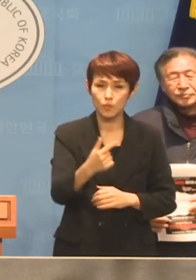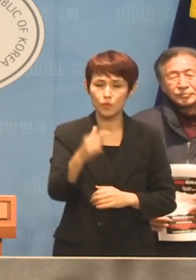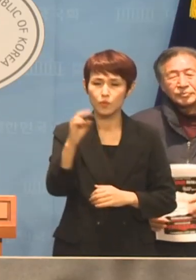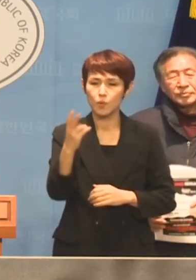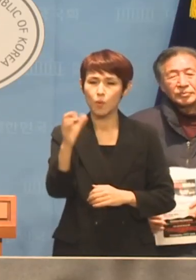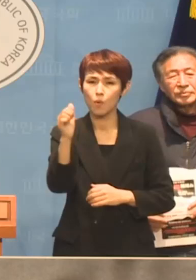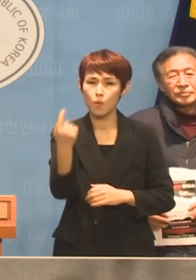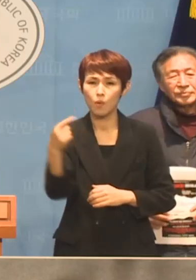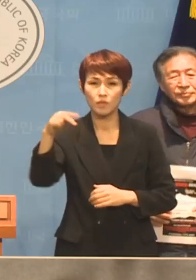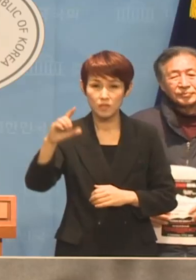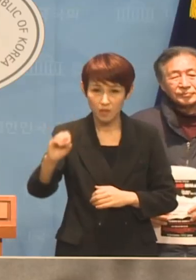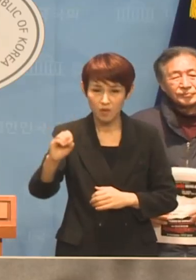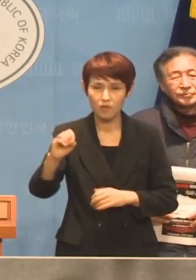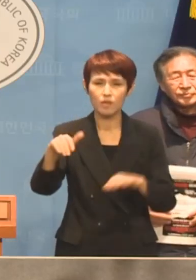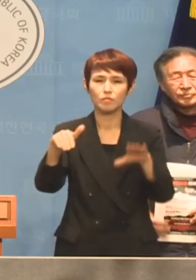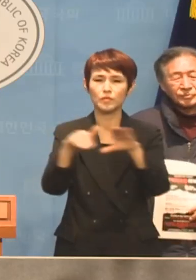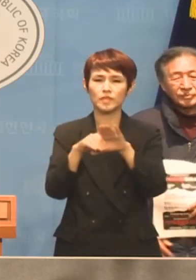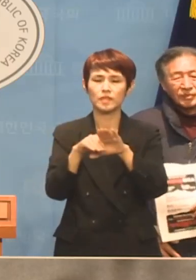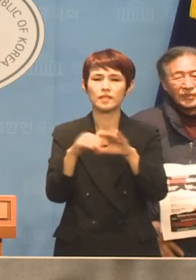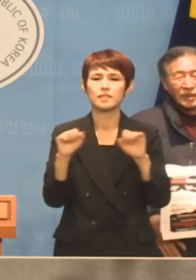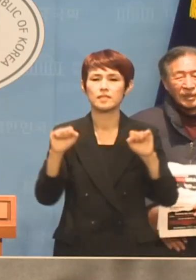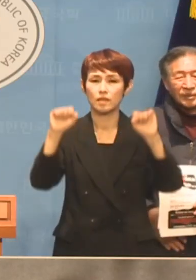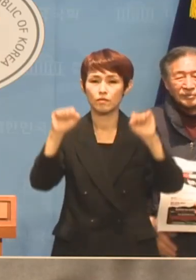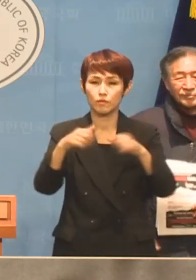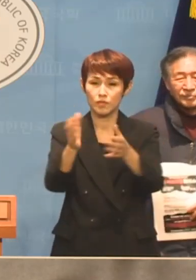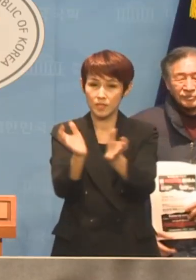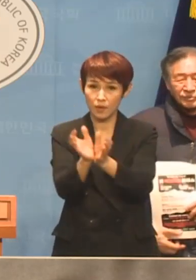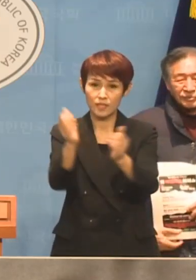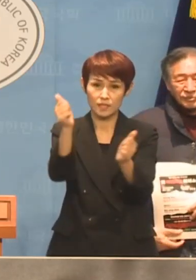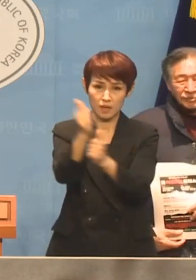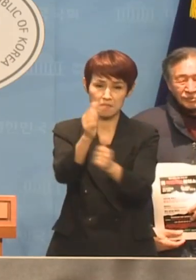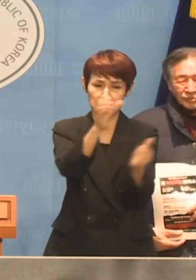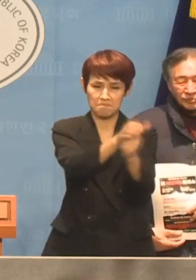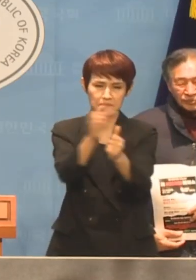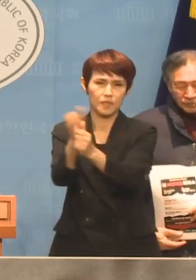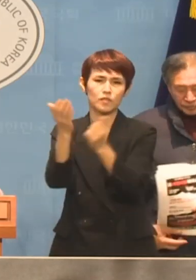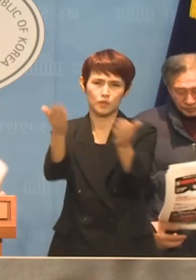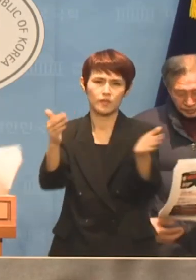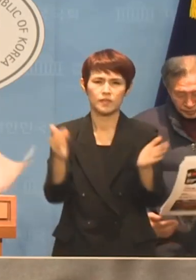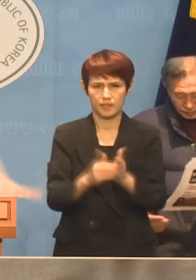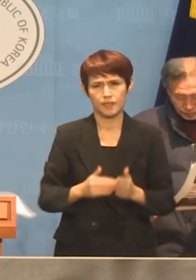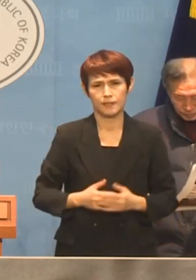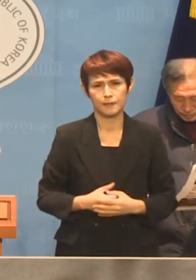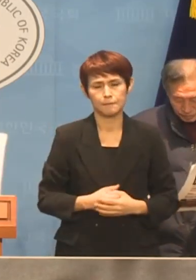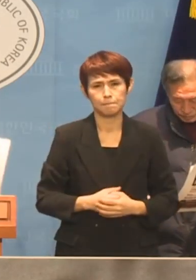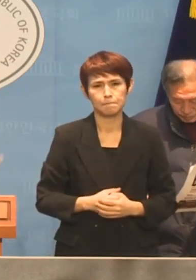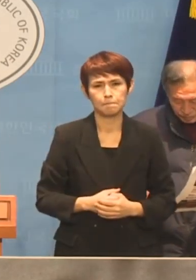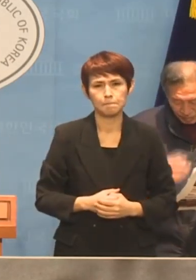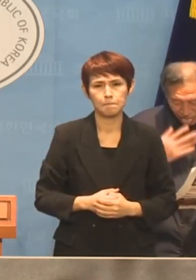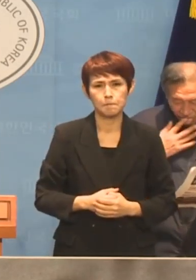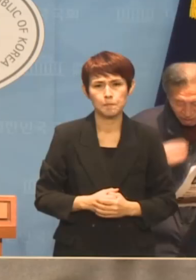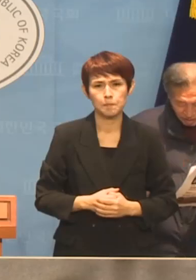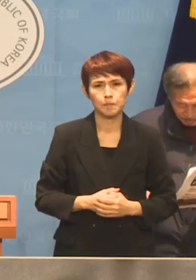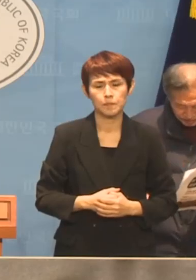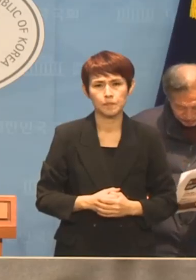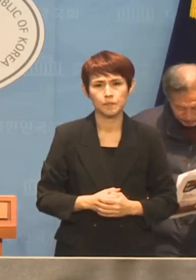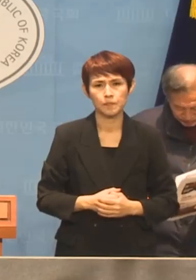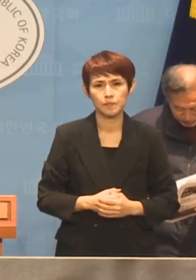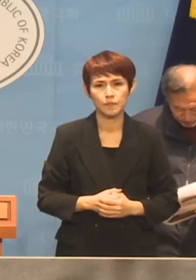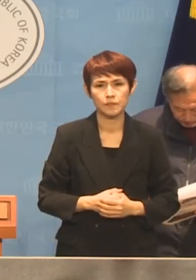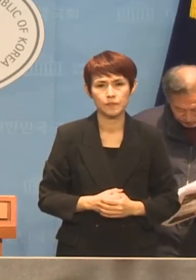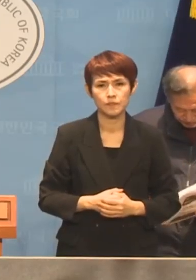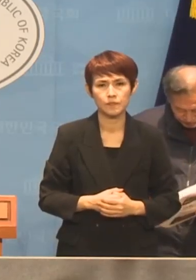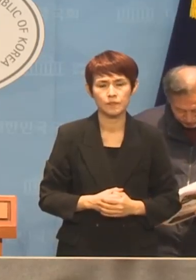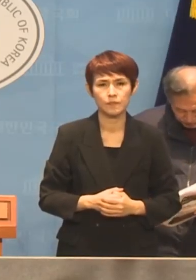등이 문화체육관광부 장관, 차관이 될 수 있도록 인사 만행을 저질렀다.